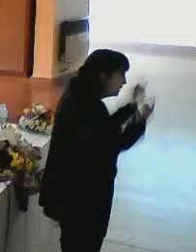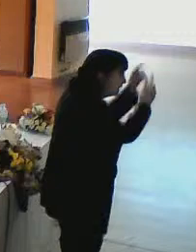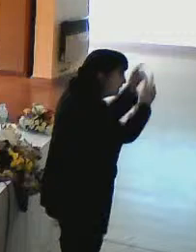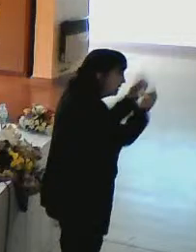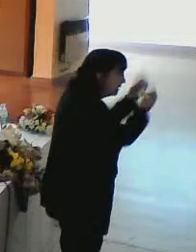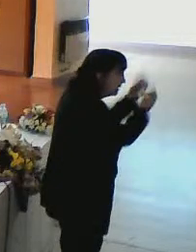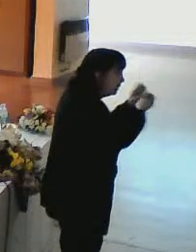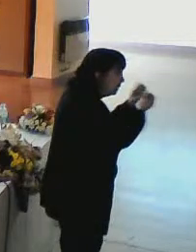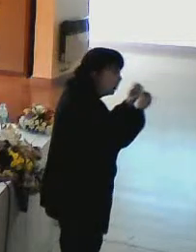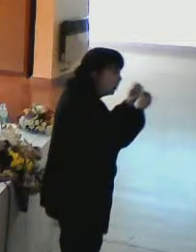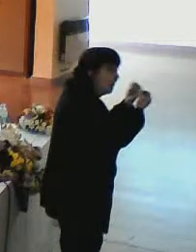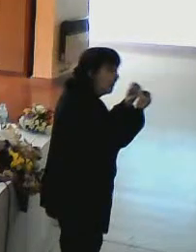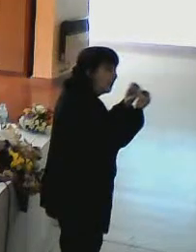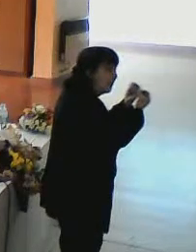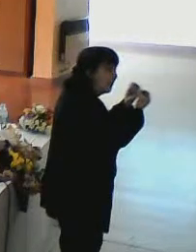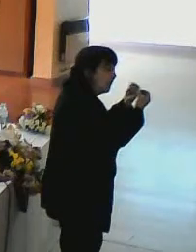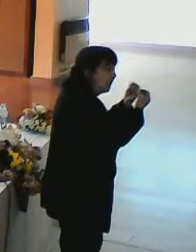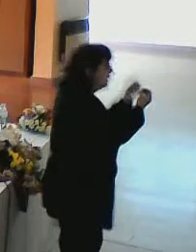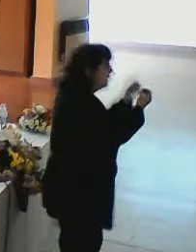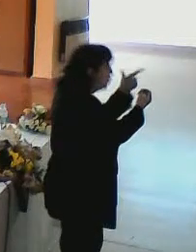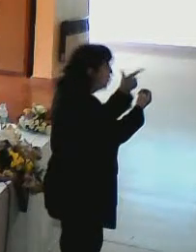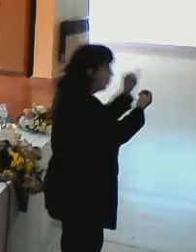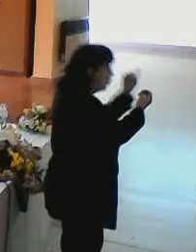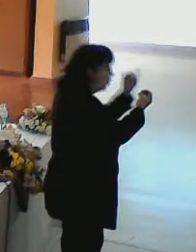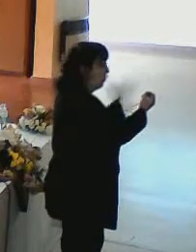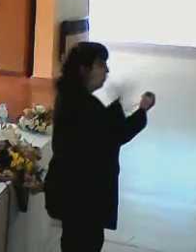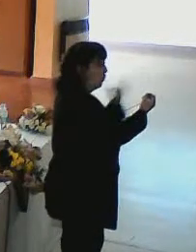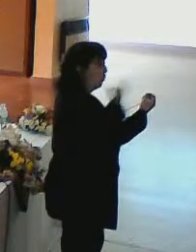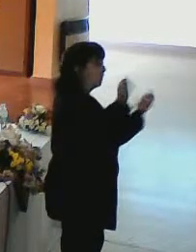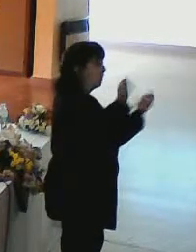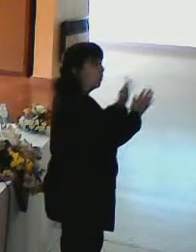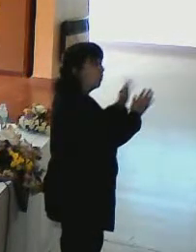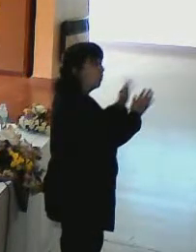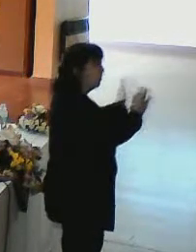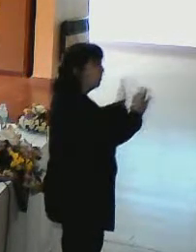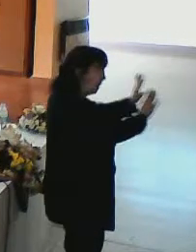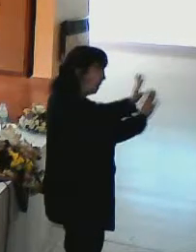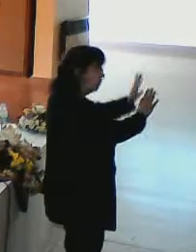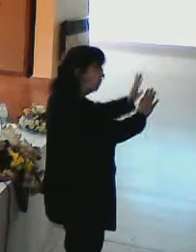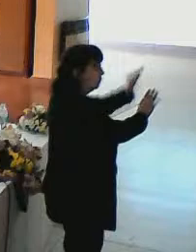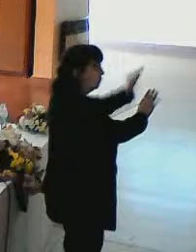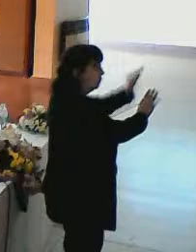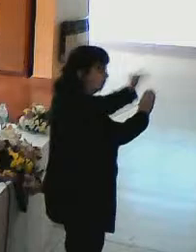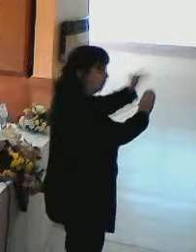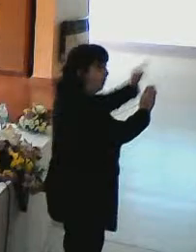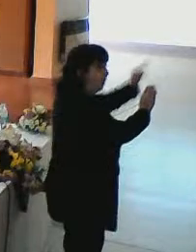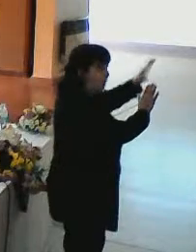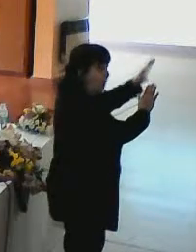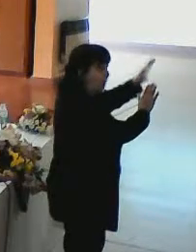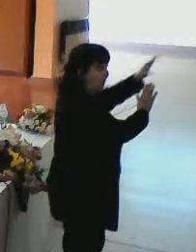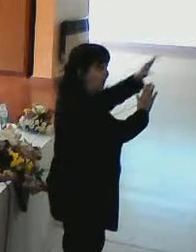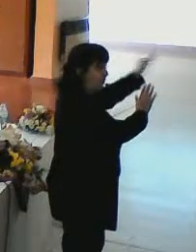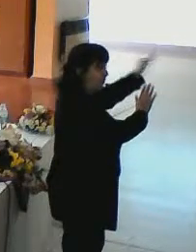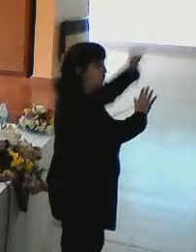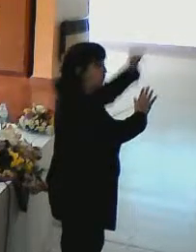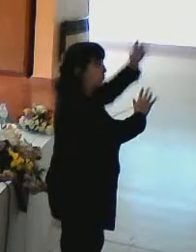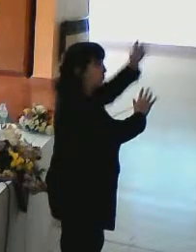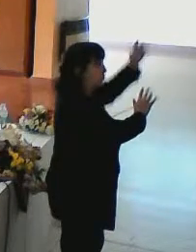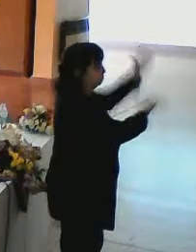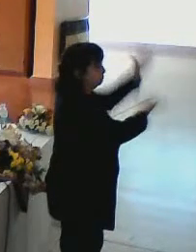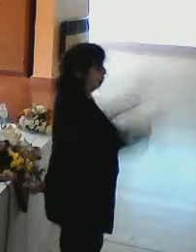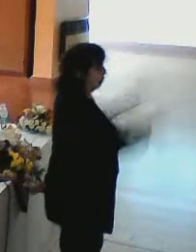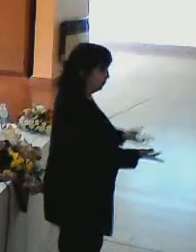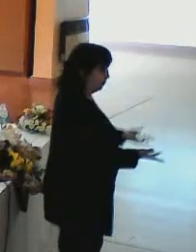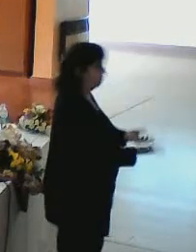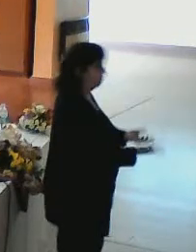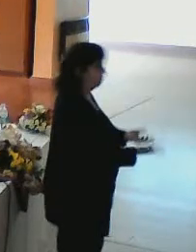no lo tratamos, no va a mejorar. Entonces es muy importante tener en cuenta todo esto. Los más frecuentes